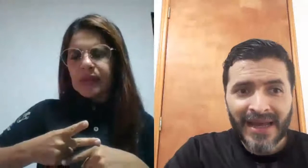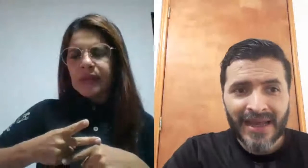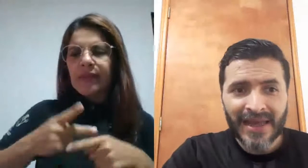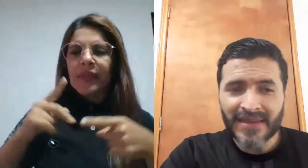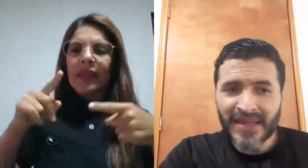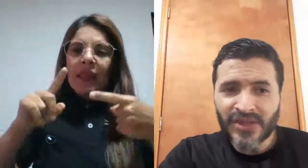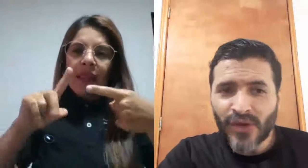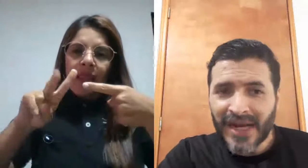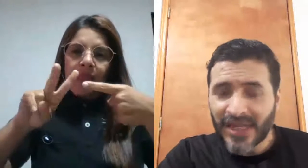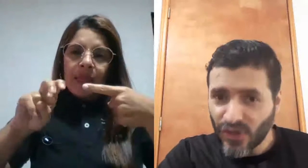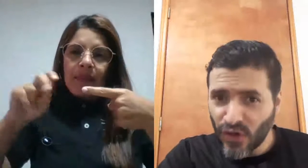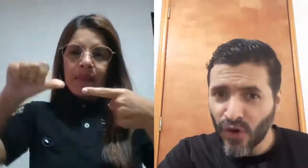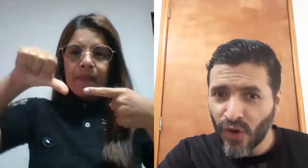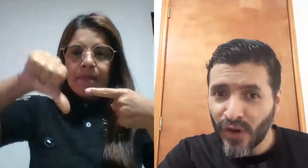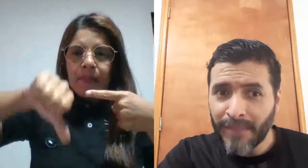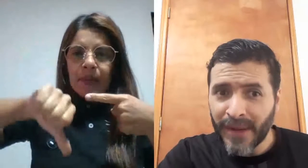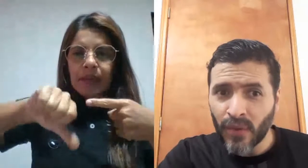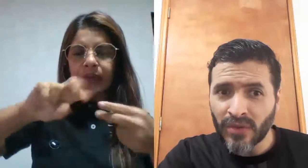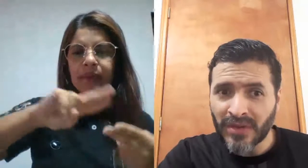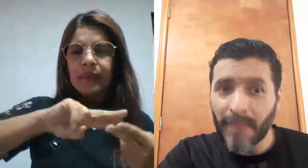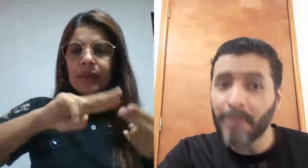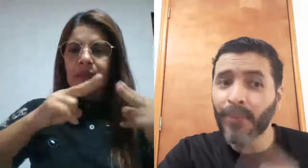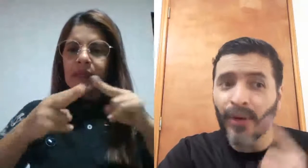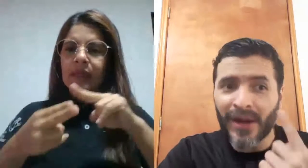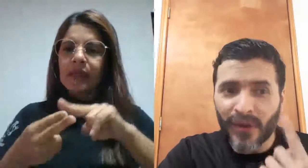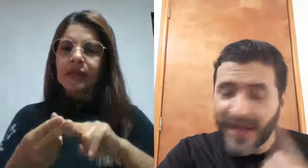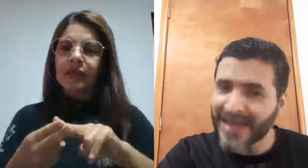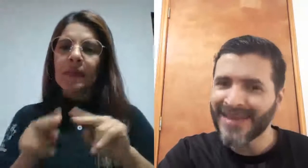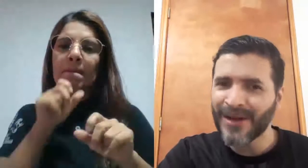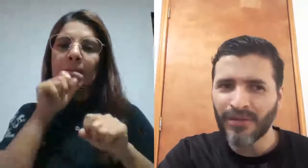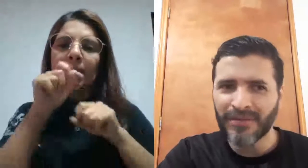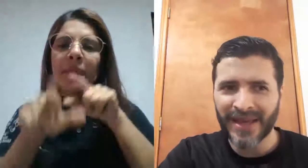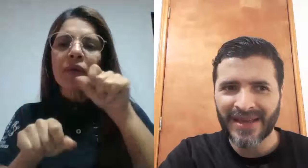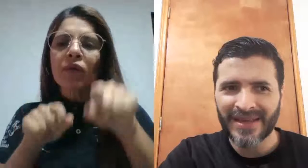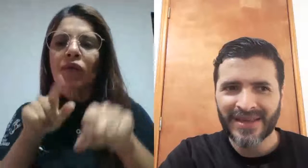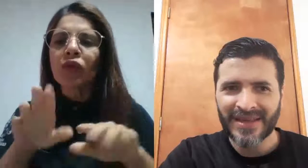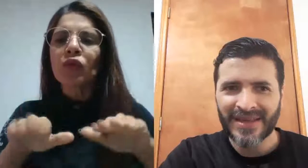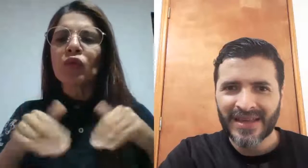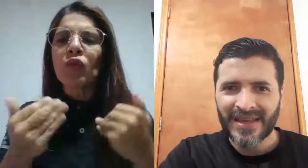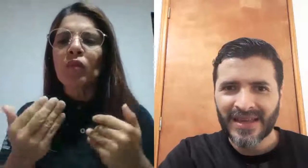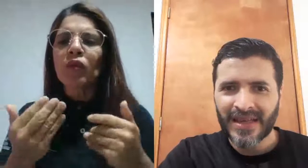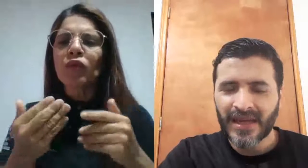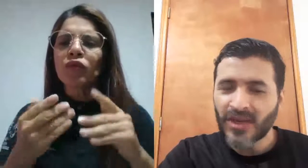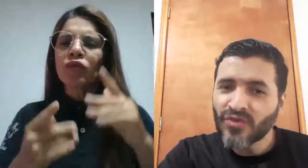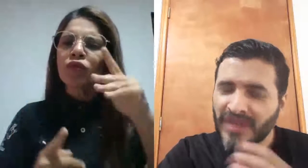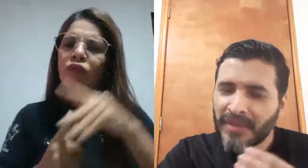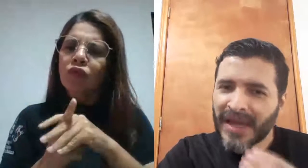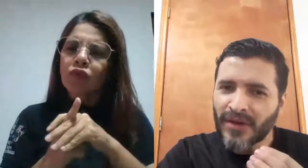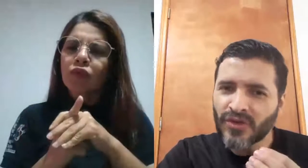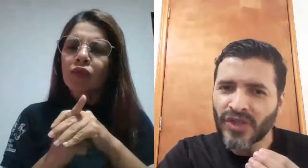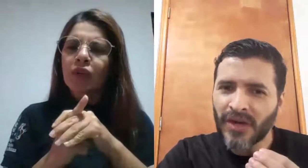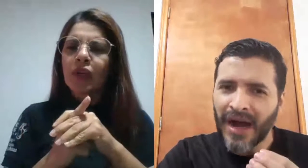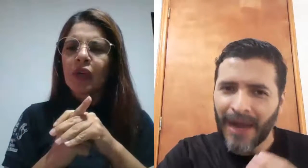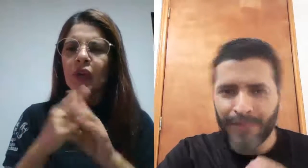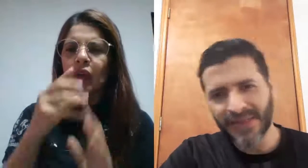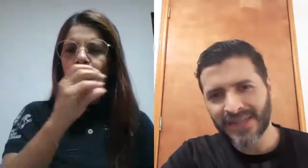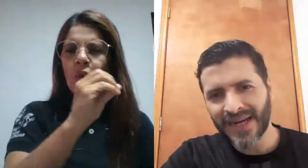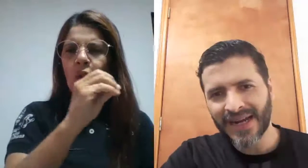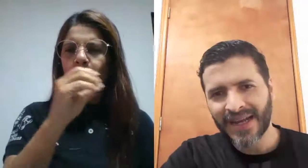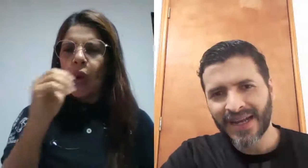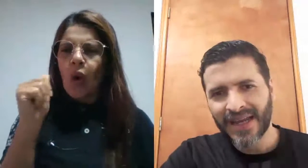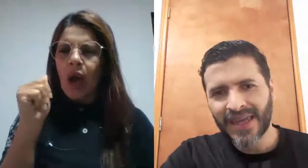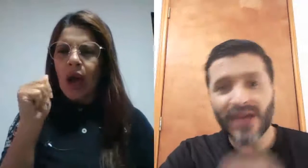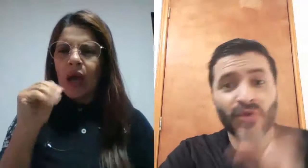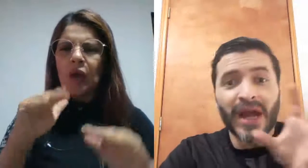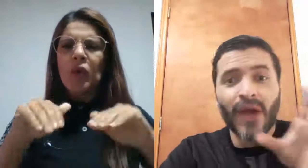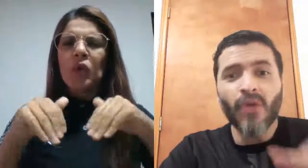mal, que tiene su relación con la pregunta por el origen del hombre, es un tema que nos lleva a